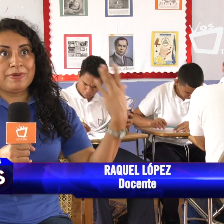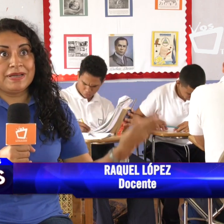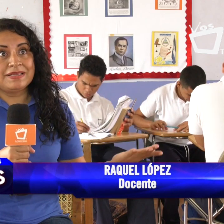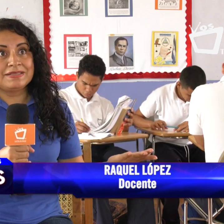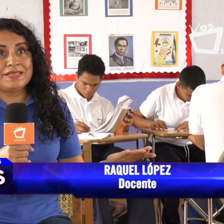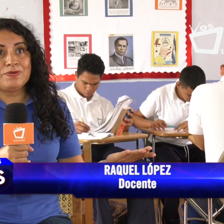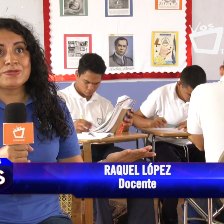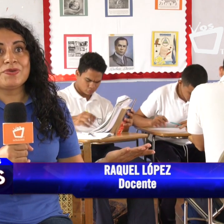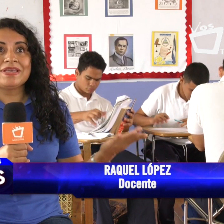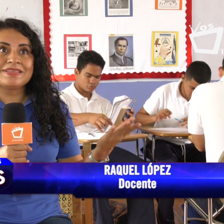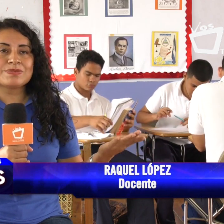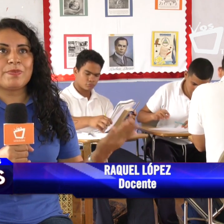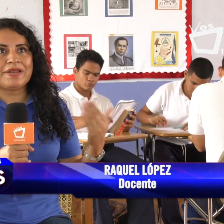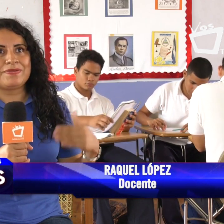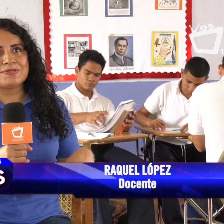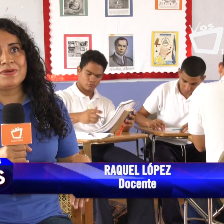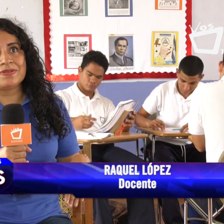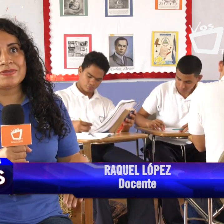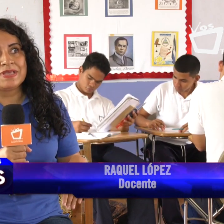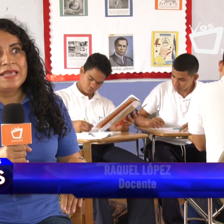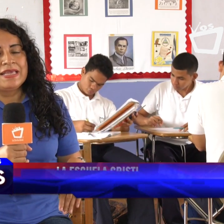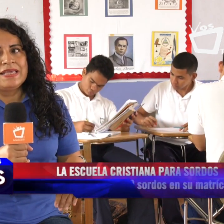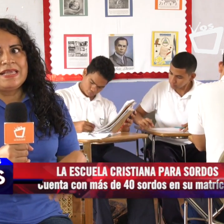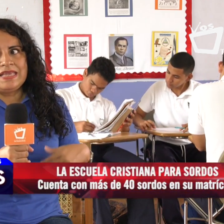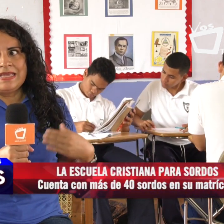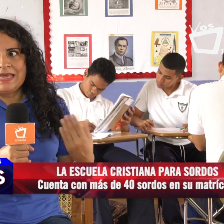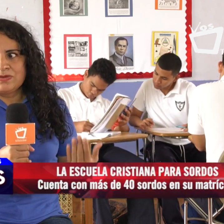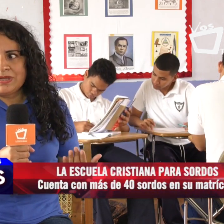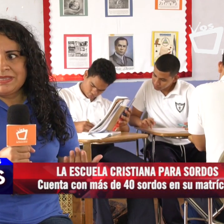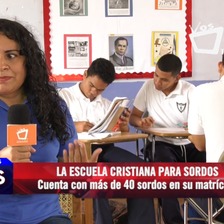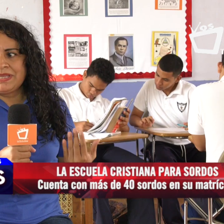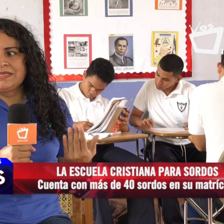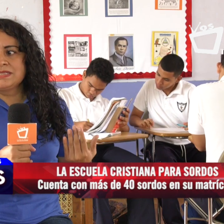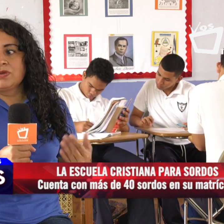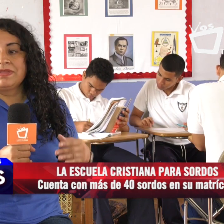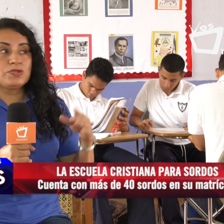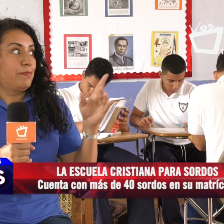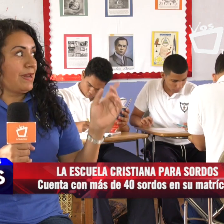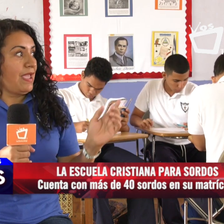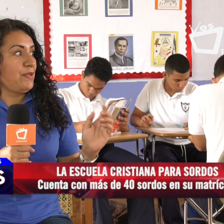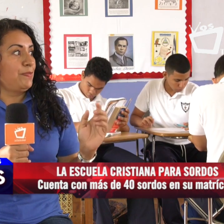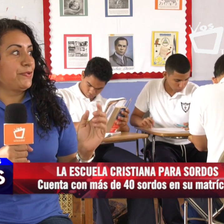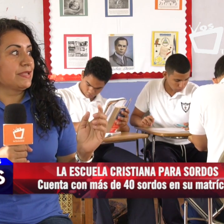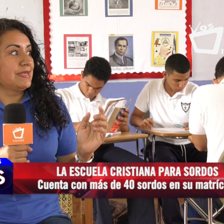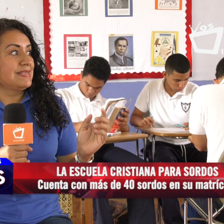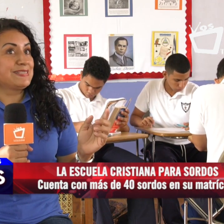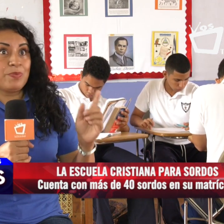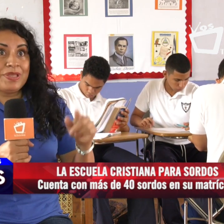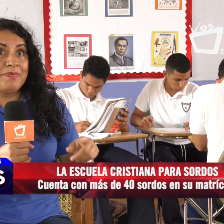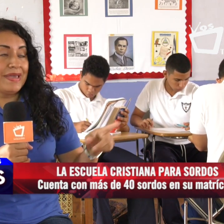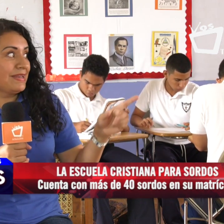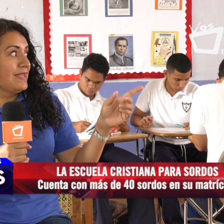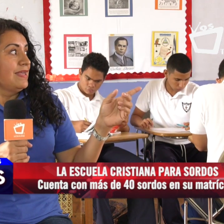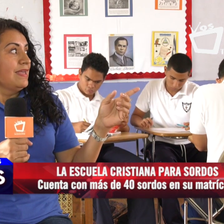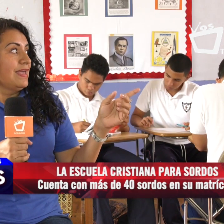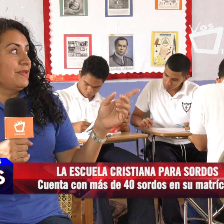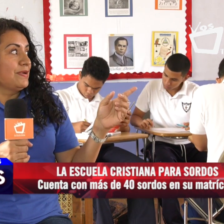para niños oyentes como para niños sordos. Y es una linda experiencia y una bendición para ellos, porque si puedes ver, ellos